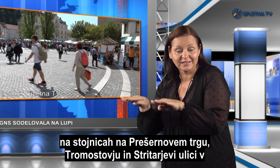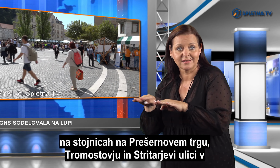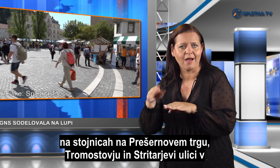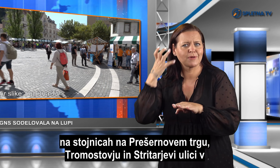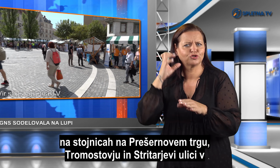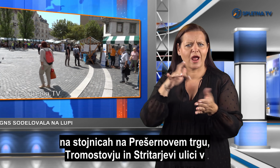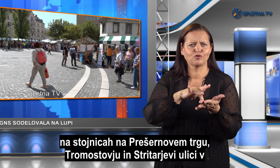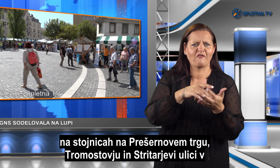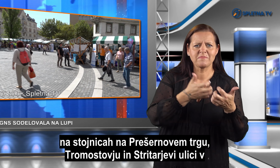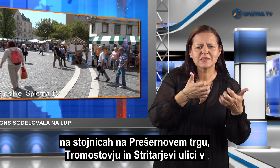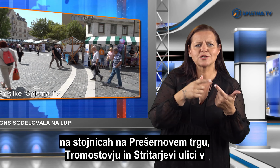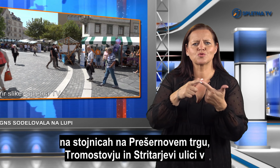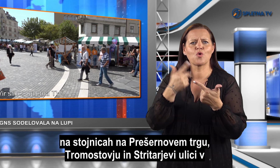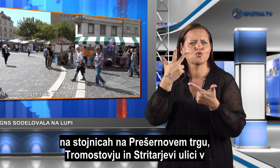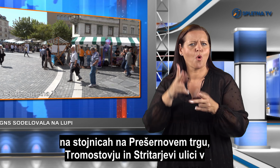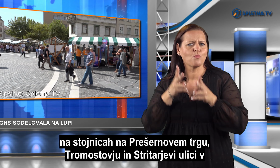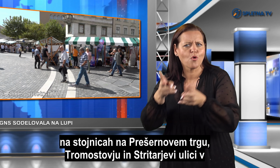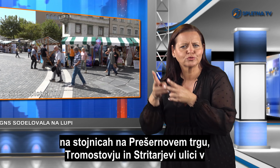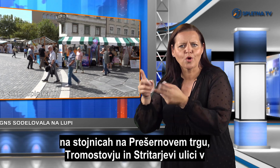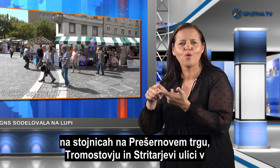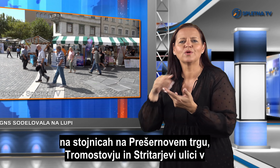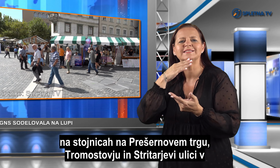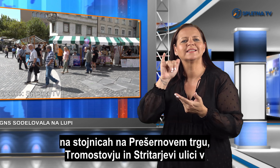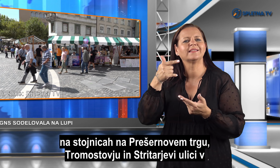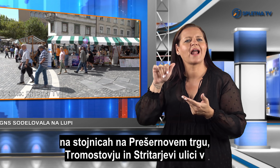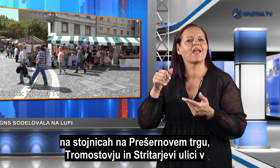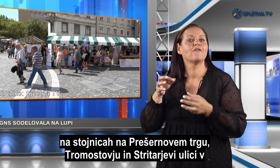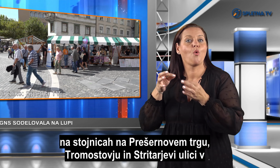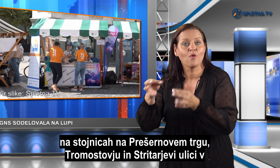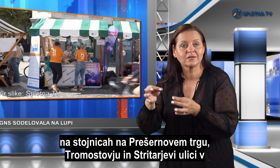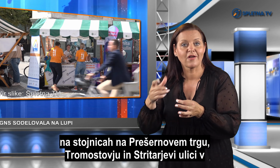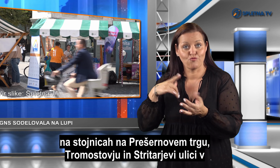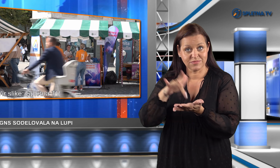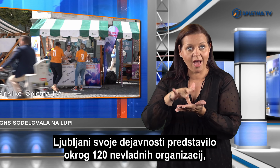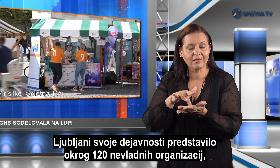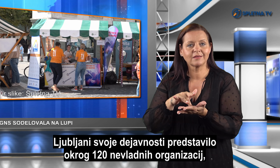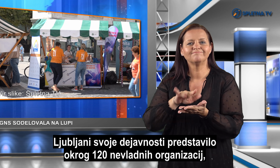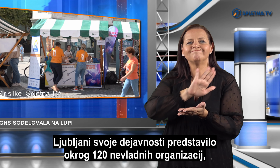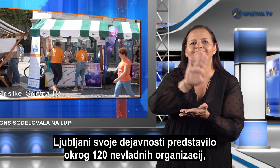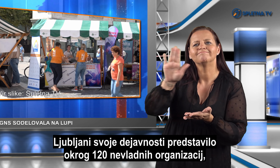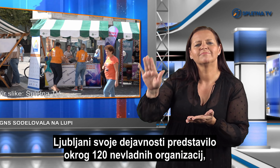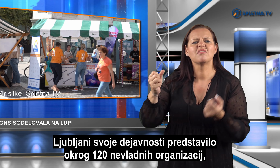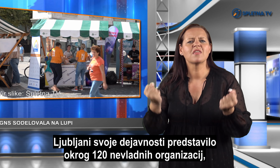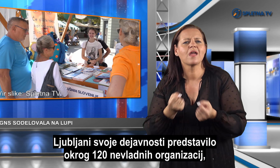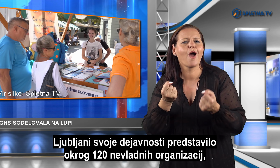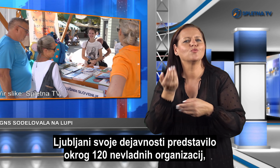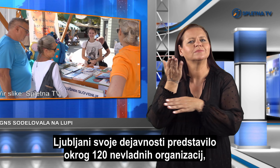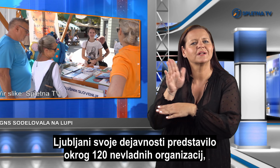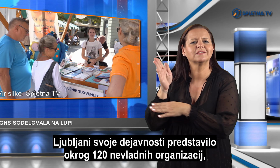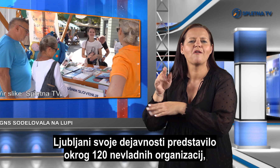trgu, Tromostovju in Stritarjevi ulici v Ljubljani svoje dejavnosti predstavilo okrog 120